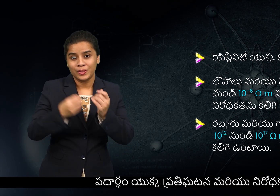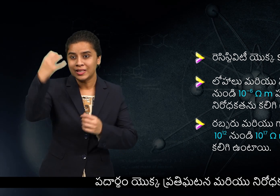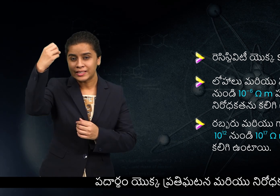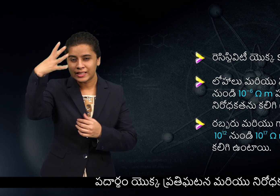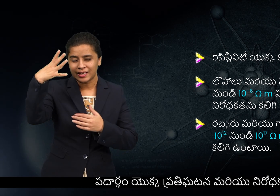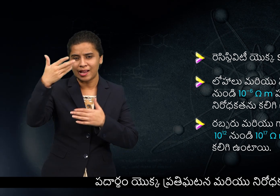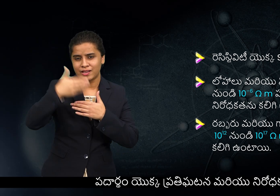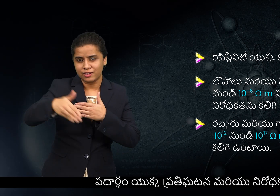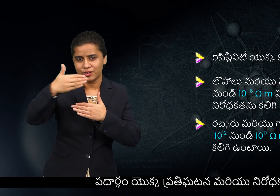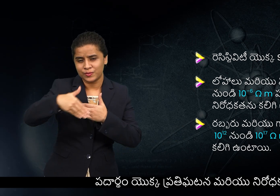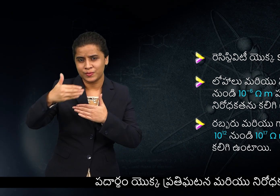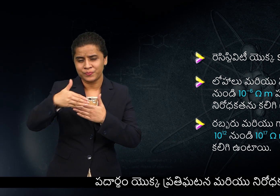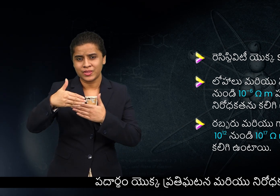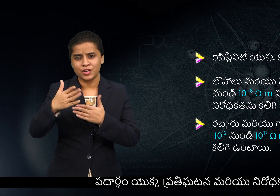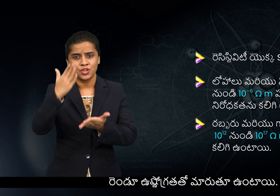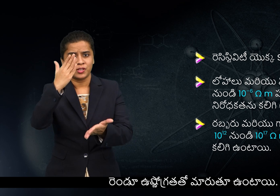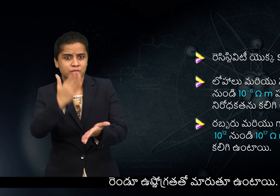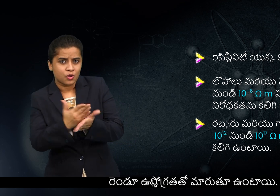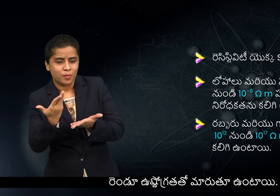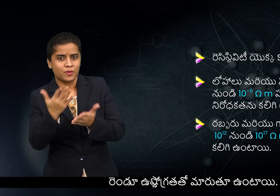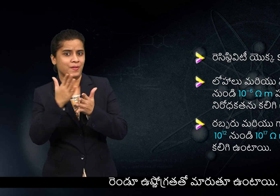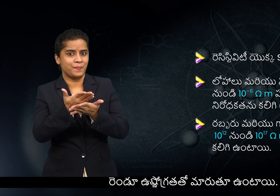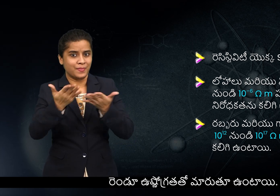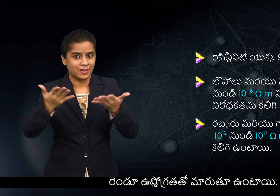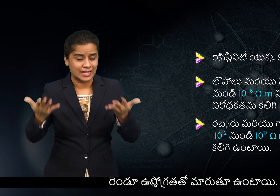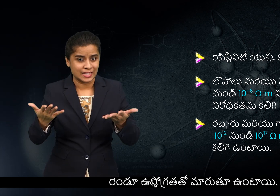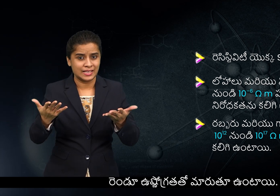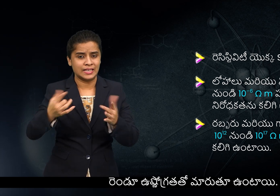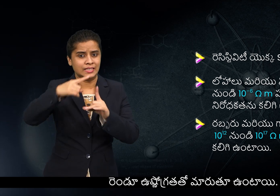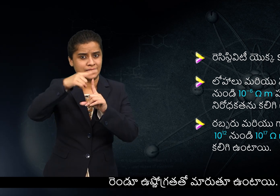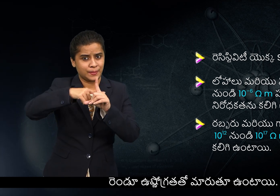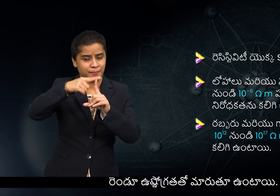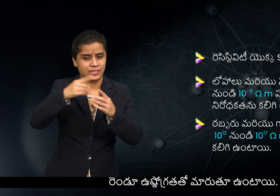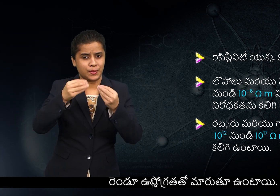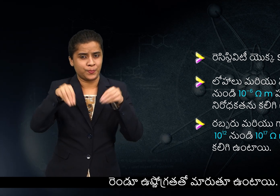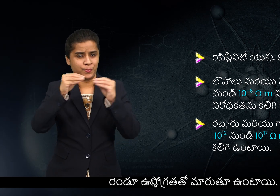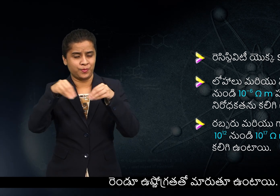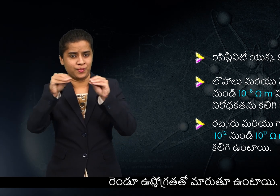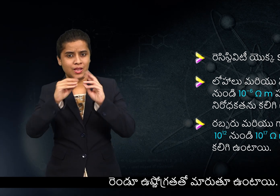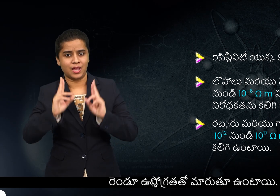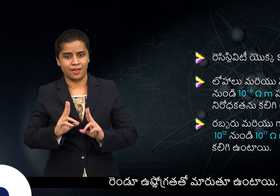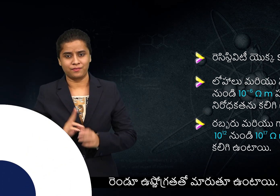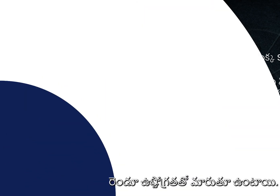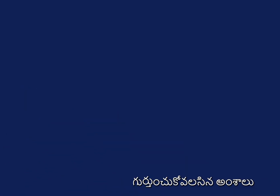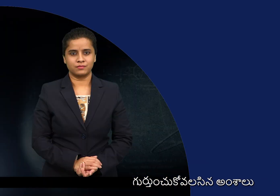పదార్థం యొక్క ప్రతిఘటన మరియు నిరోధకత రెండూ ఉష్ణోగ్రతతో మారుతూ ఉంటాయి.